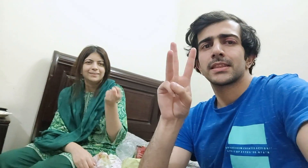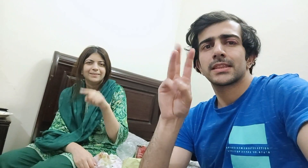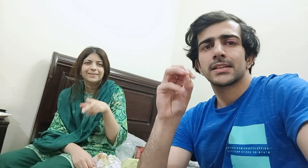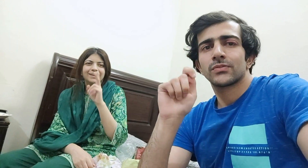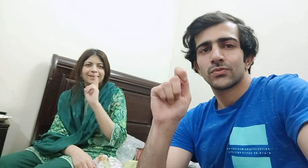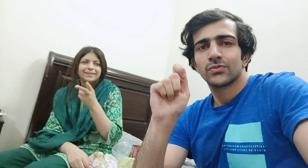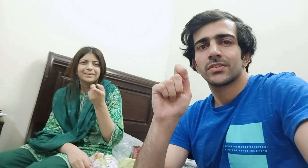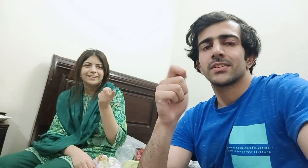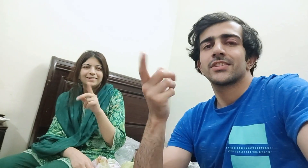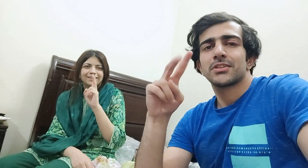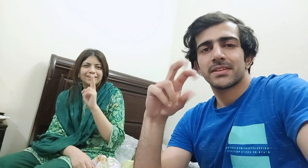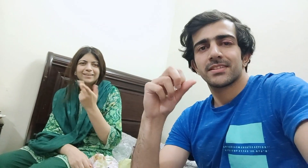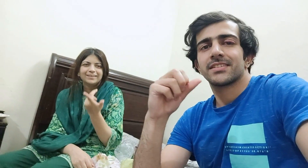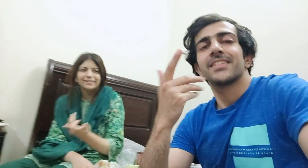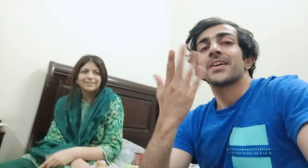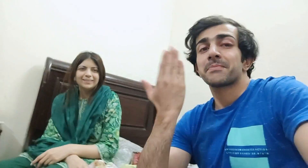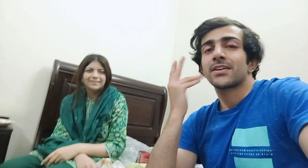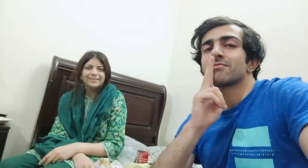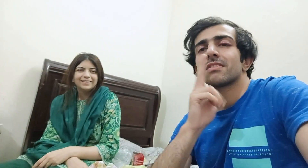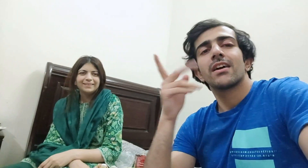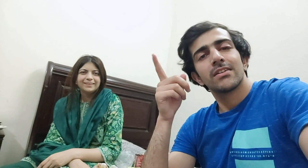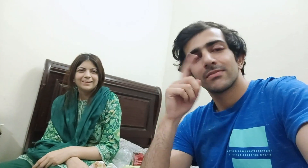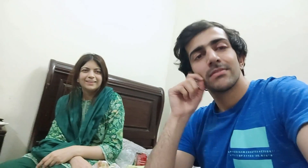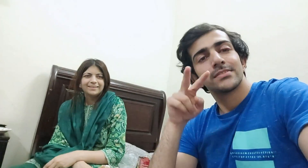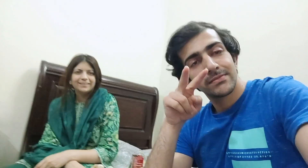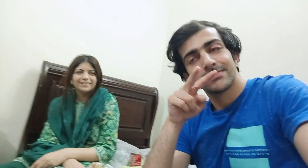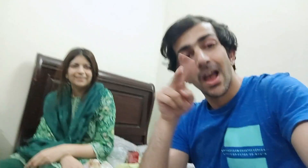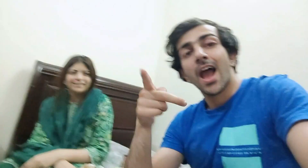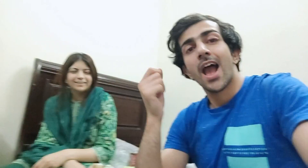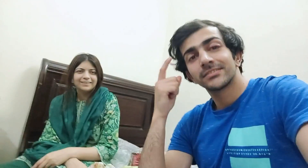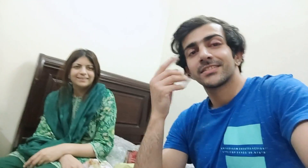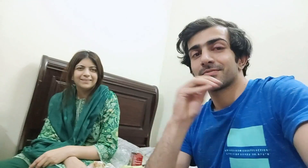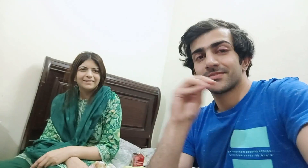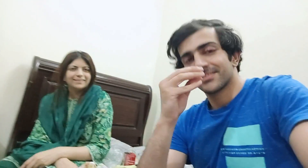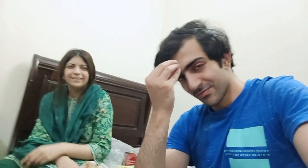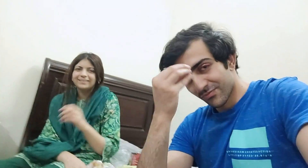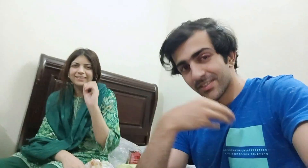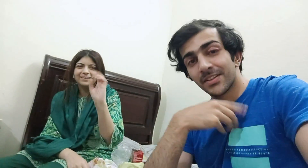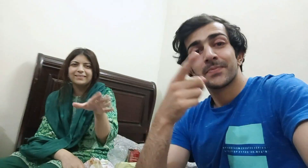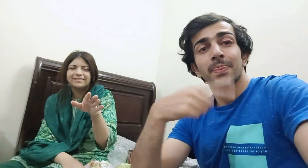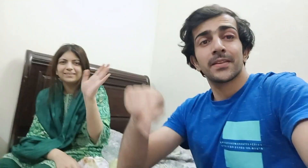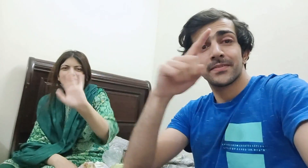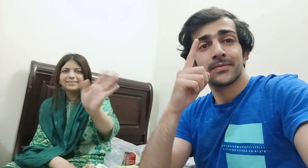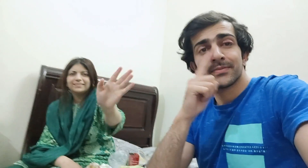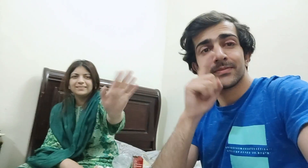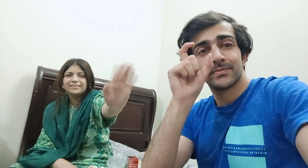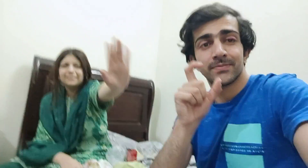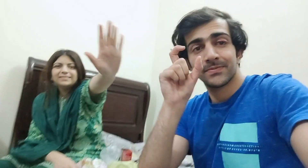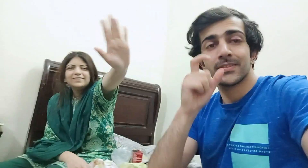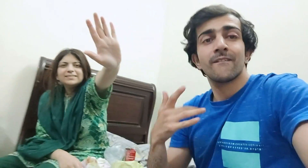या तुम तो बात कर चुके हो, दोबारा क्या पूछे जा रहे हो? दोबारा अगर कोई और देख रहा है आगे से वीडियो, तो लाजमी कमेंट्स